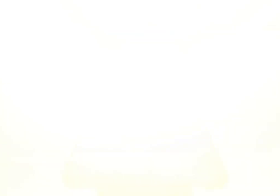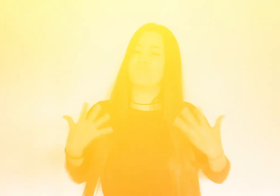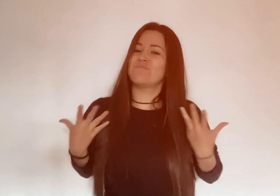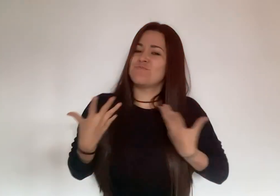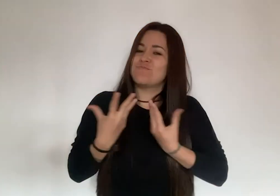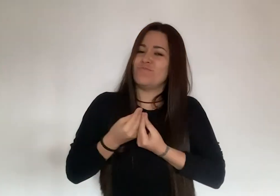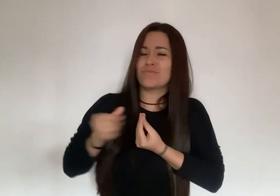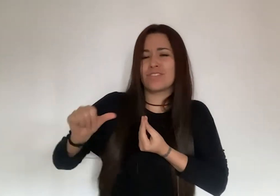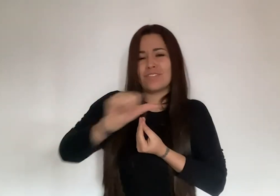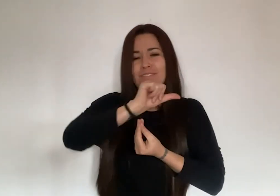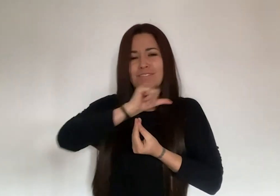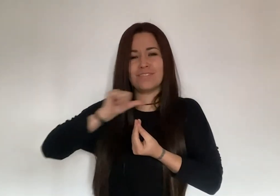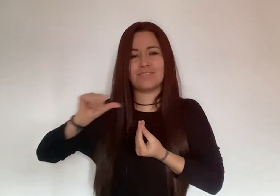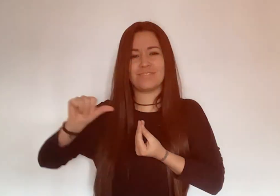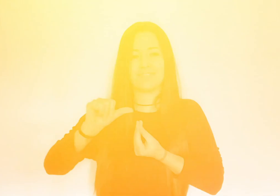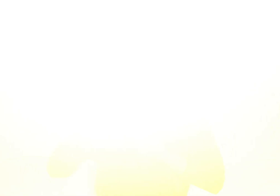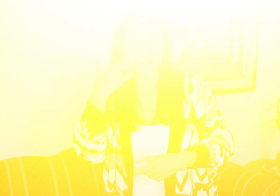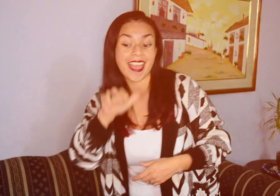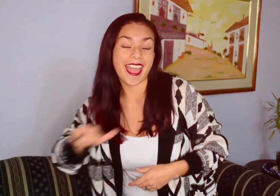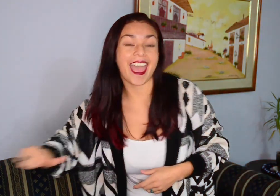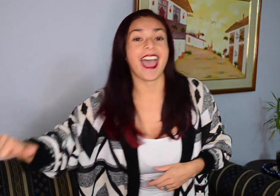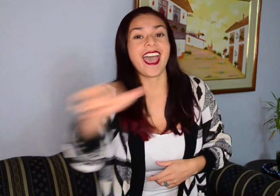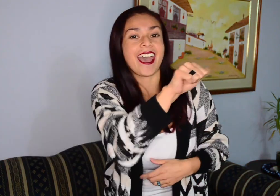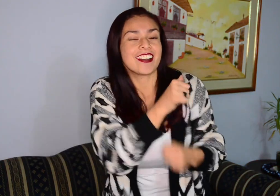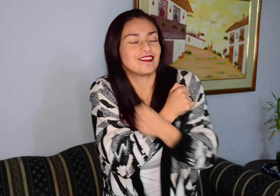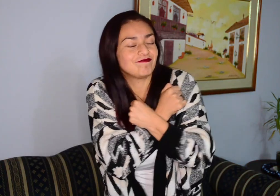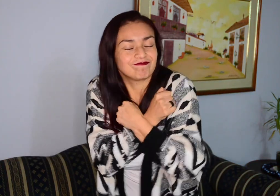Por nosotras Y para quienes amamos